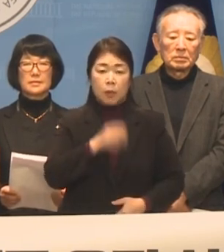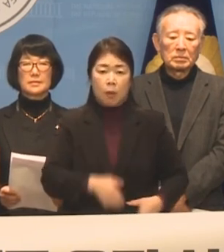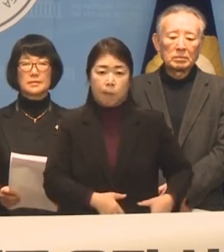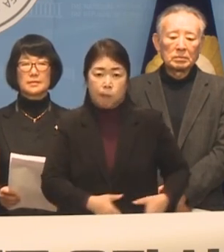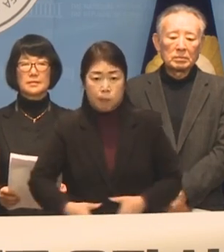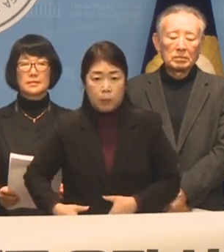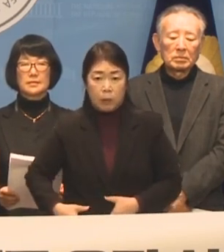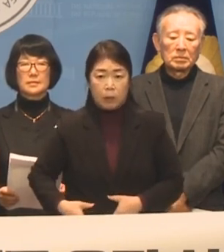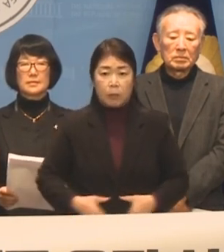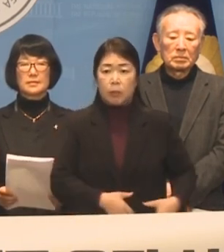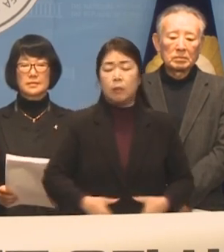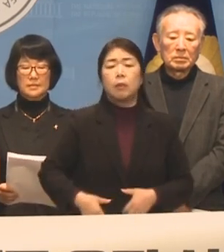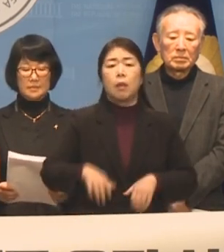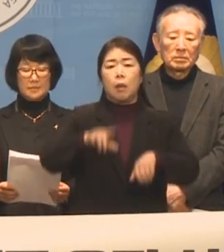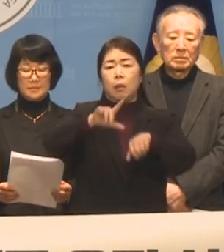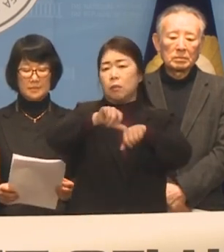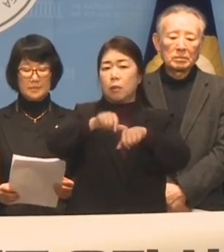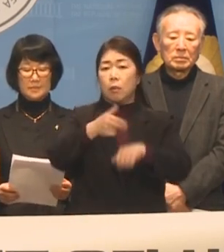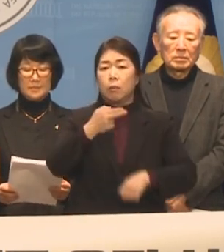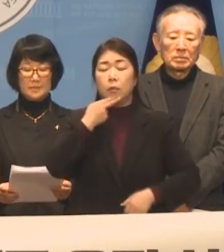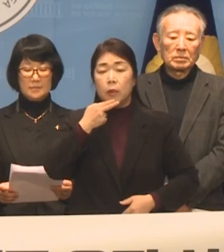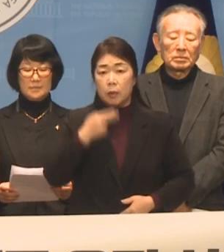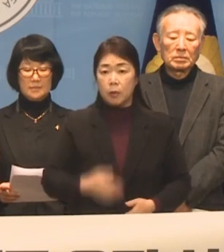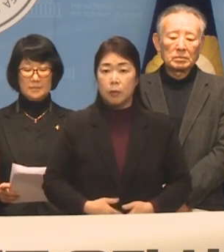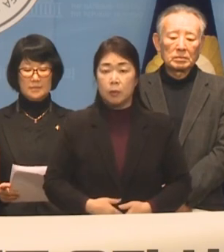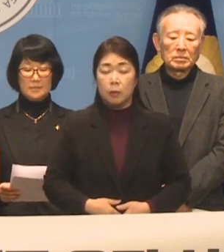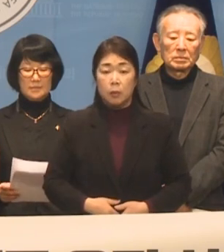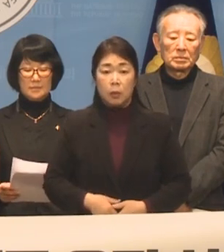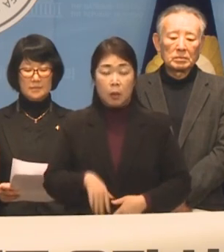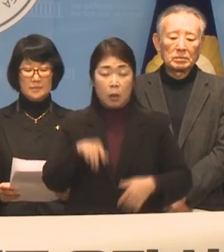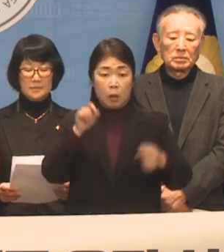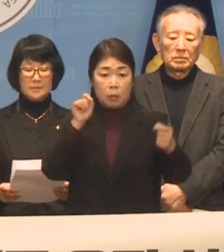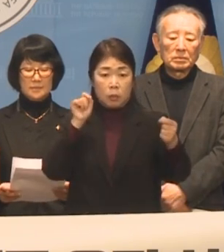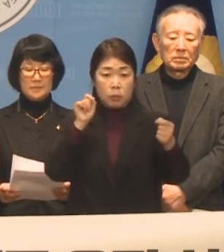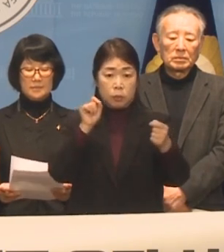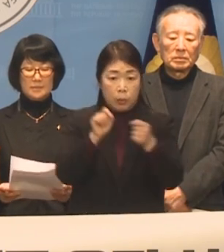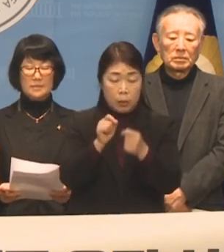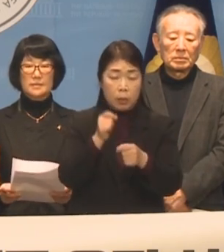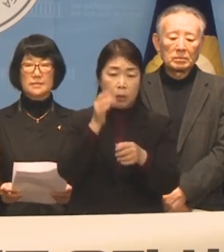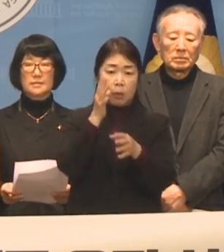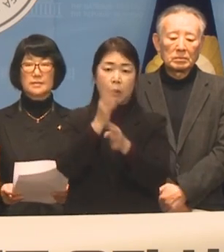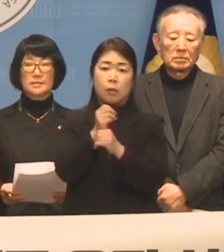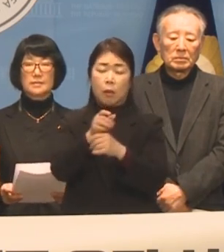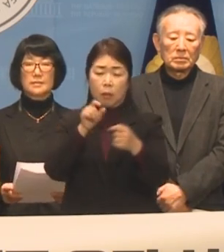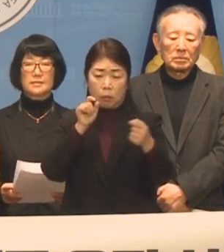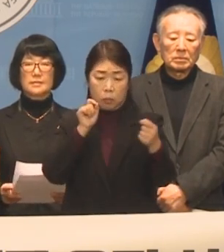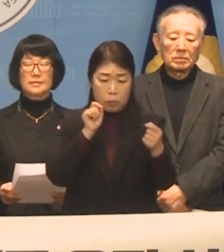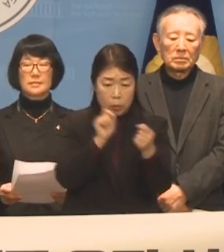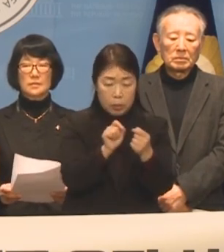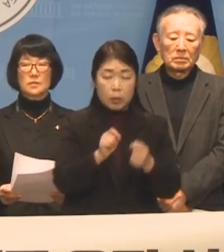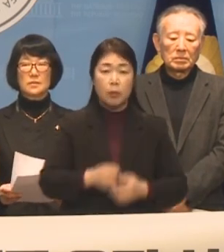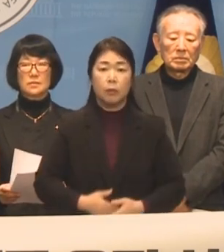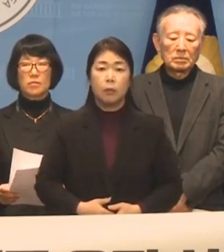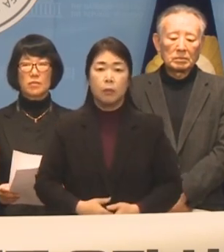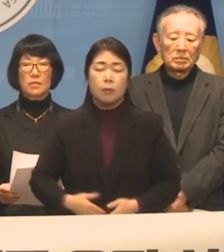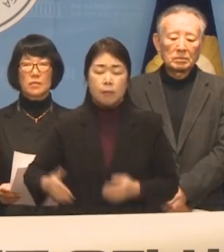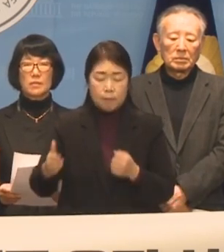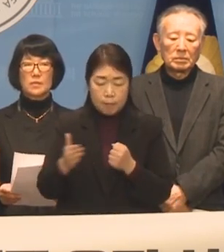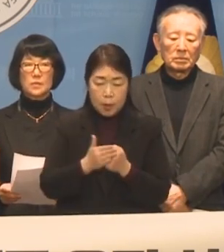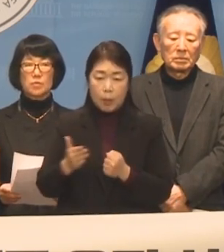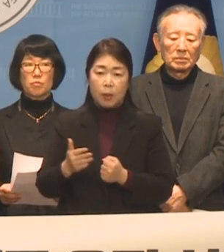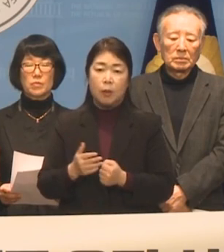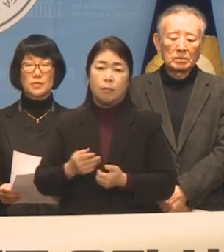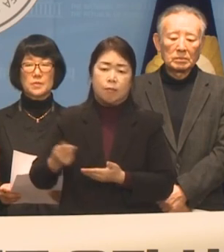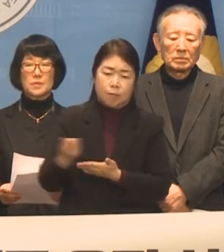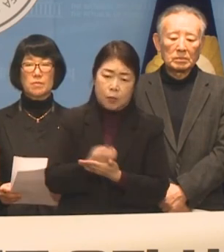머뭇할 그런 시간이 없는 상황이다. 거의 막바지 상황에서 절규하듯이 요구하는 겁니다. 절규.